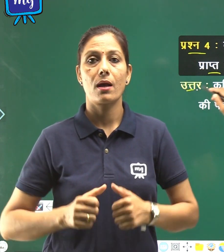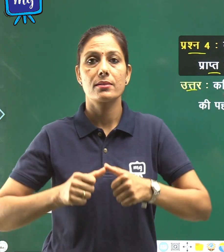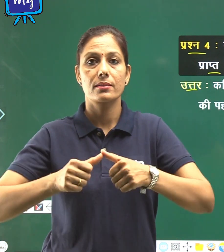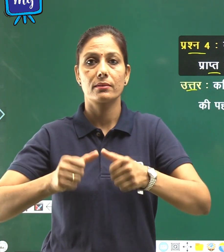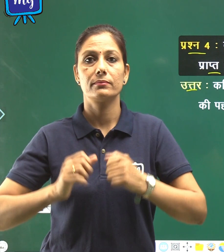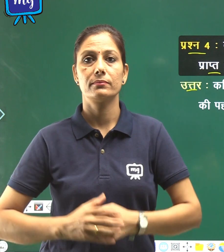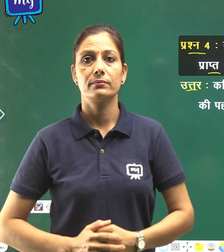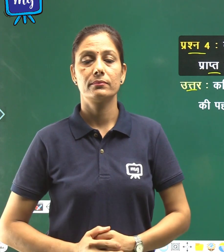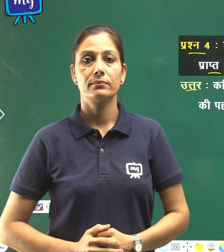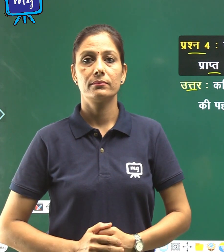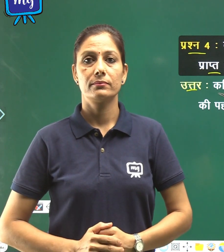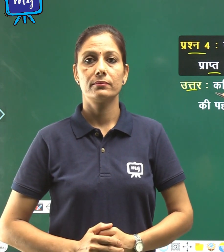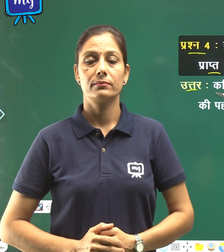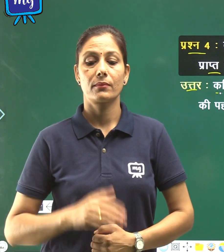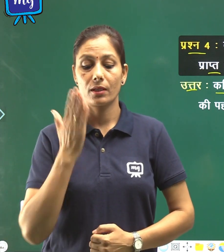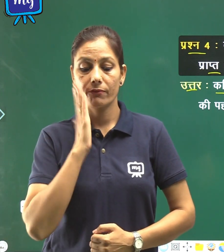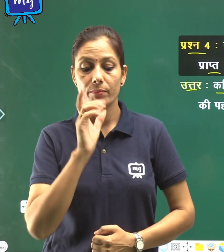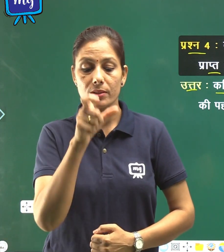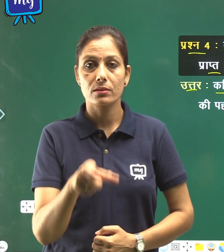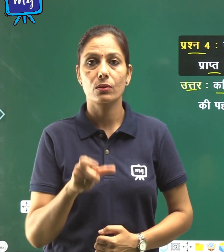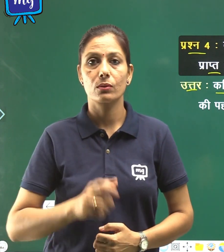उत्तर, कवि को